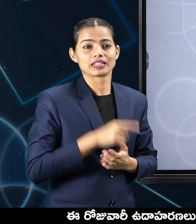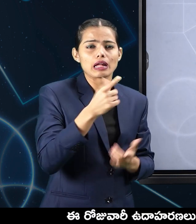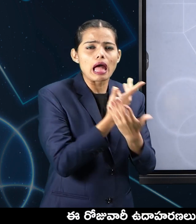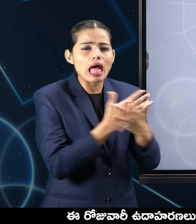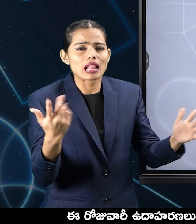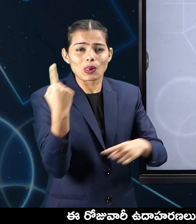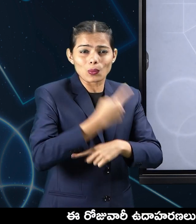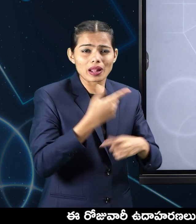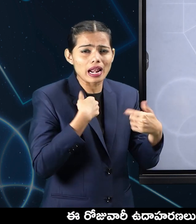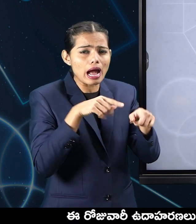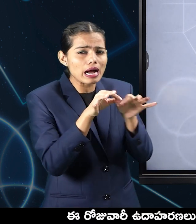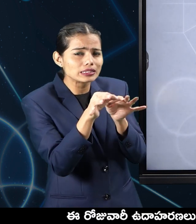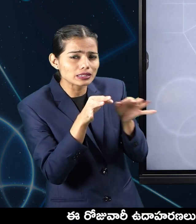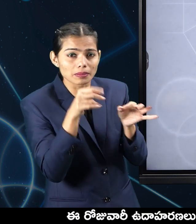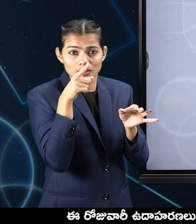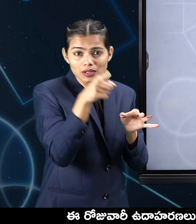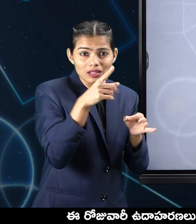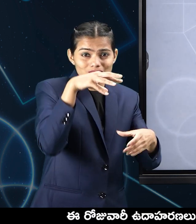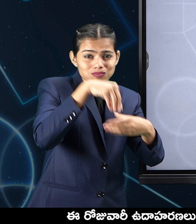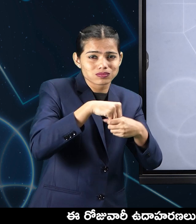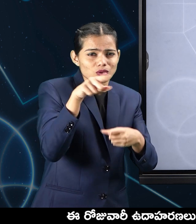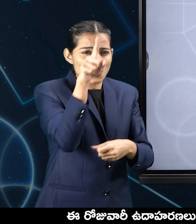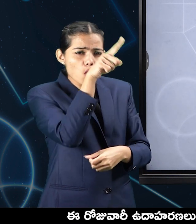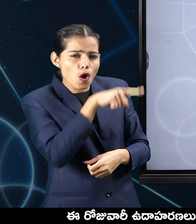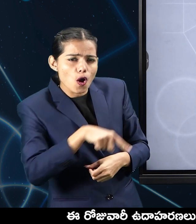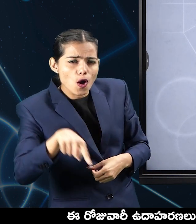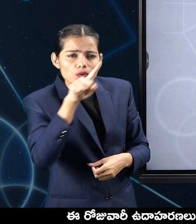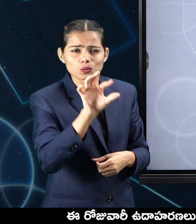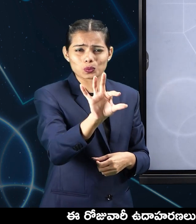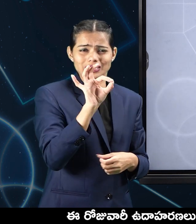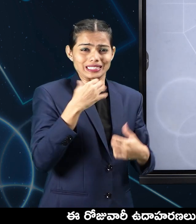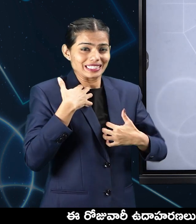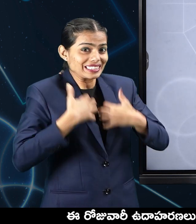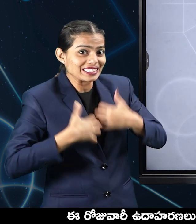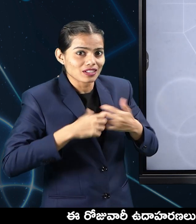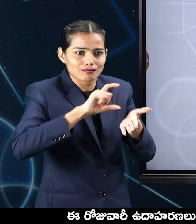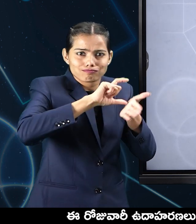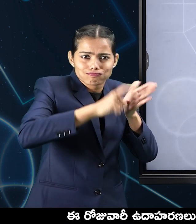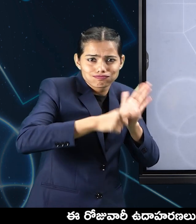ఈ రోజువారీ ఉదాహరణలు సర్కిల్ల ఉదాహరణలు. ఇవి మనోహరమైన రేఖాగణిత